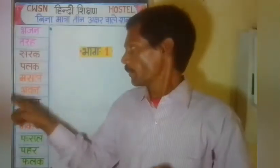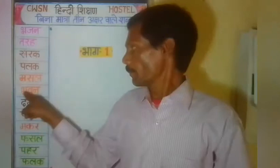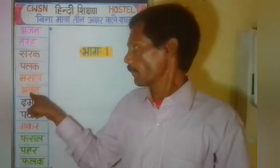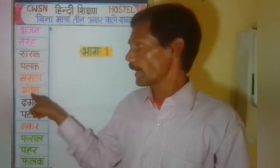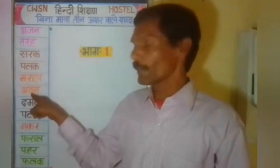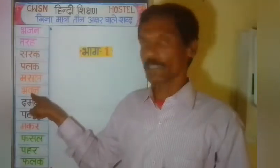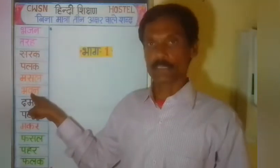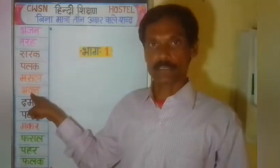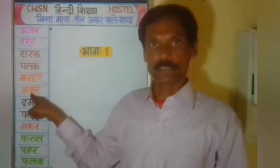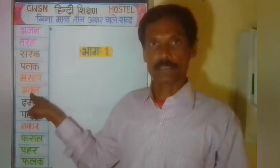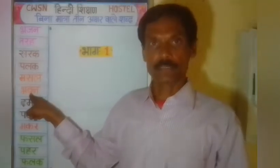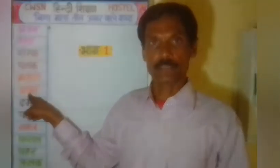भवन,